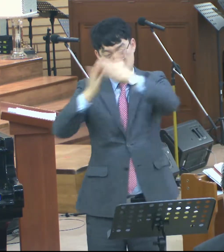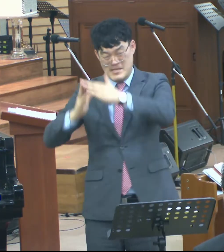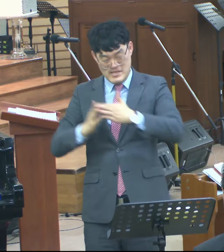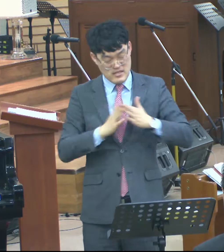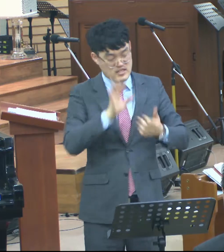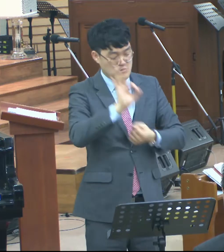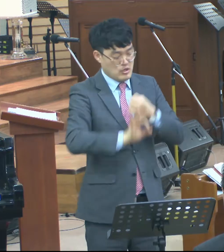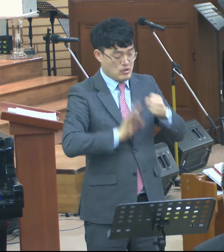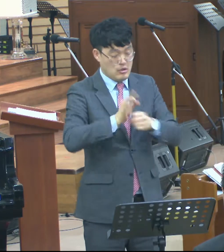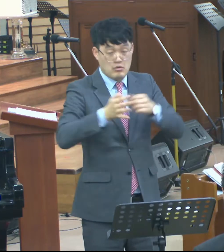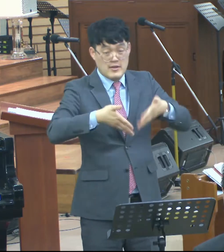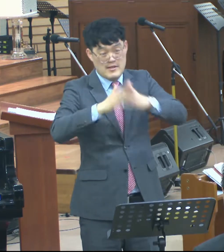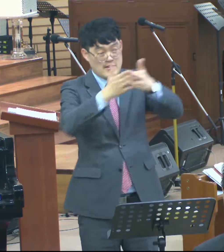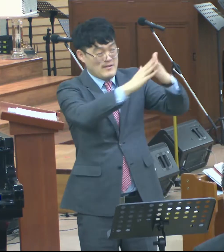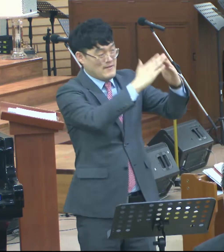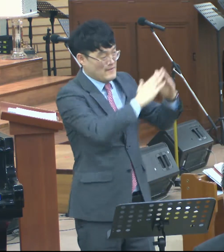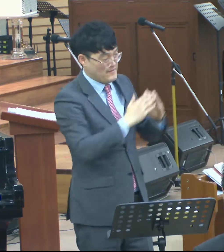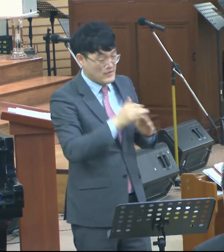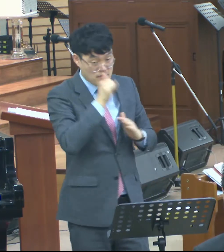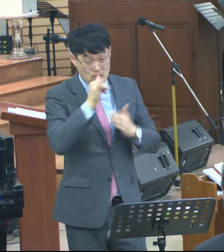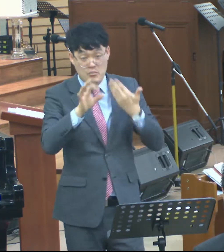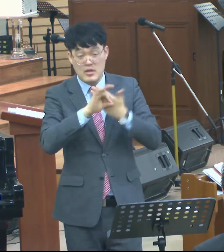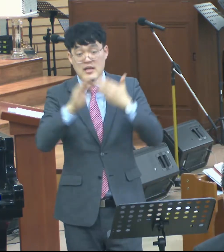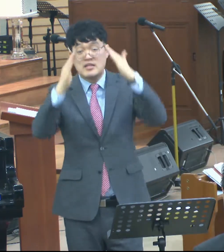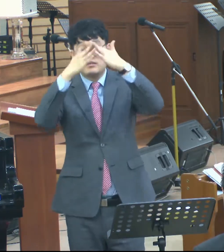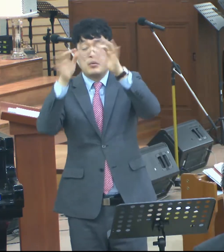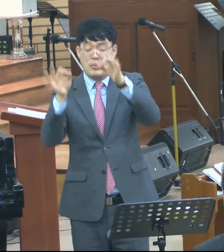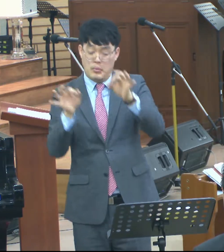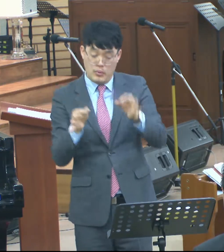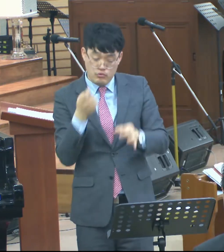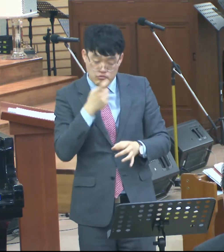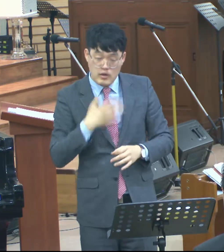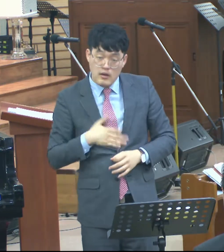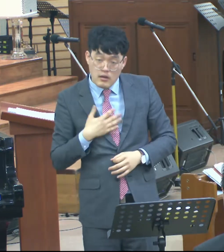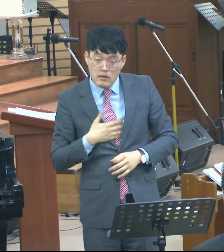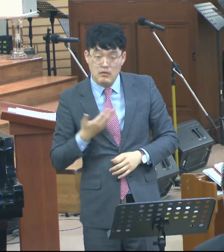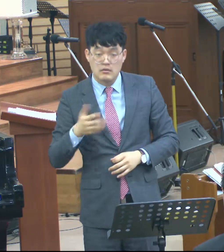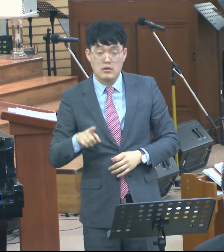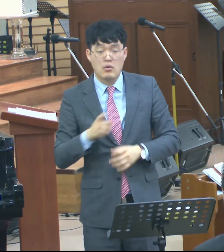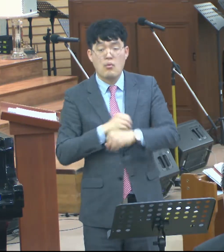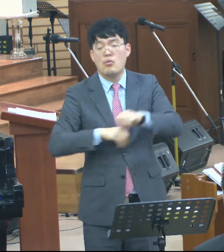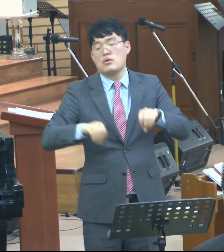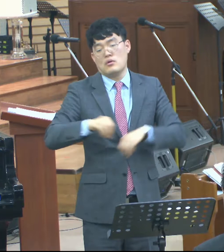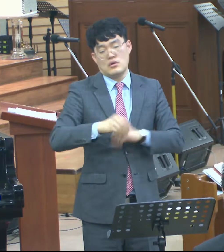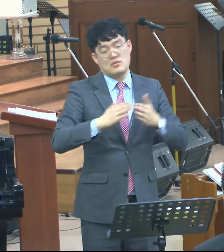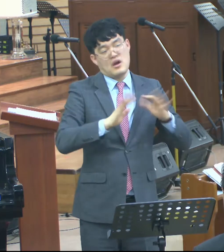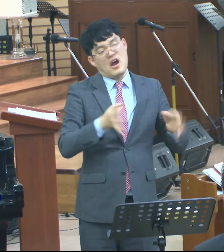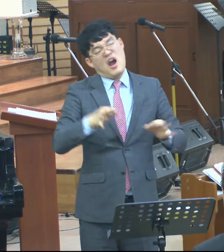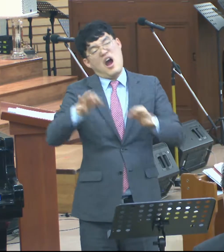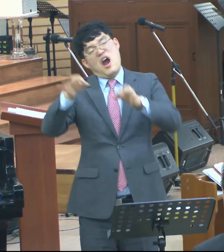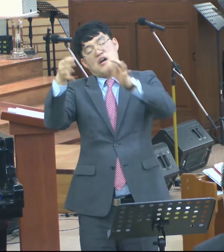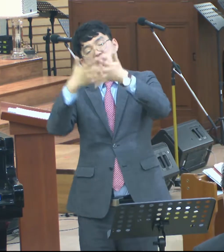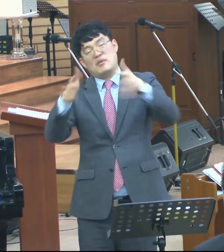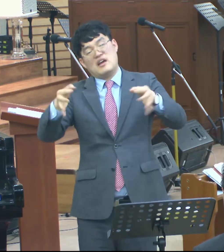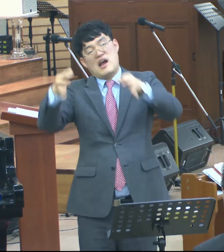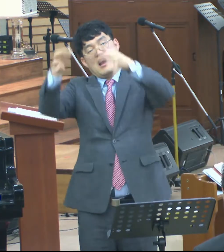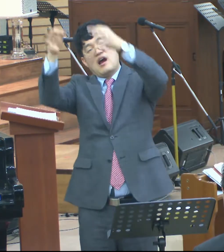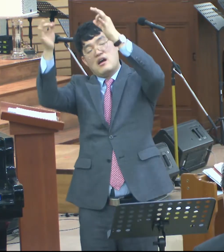동안 더 가구가 늘어나도록 어떻게든 집을 지었단 말이죠. 521만 가구.